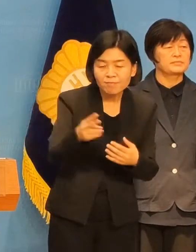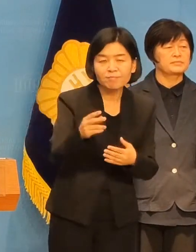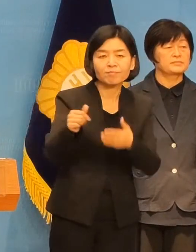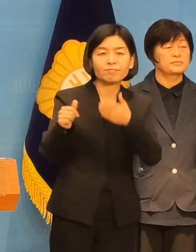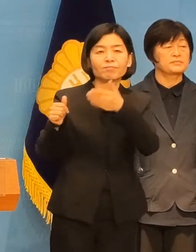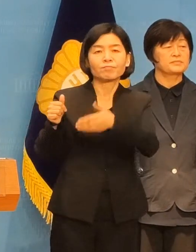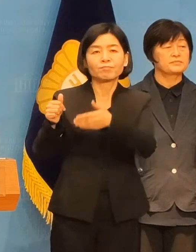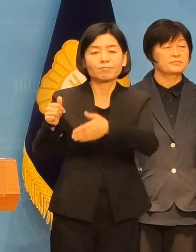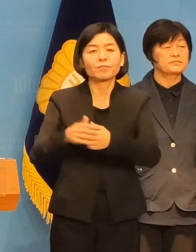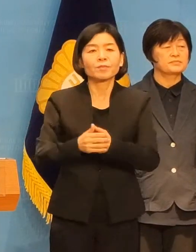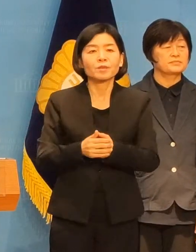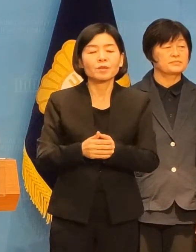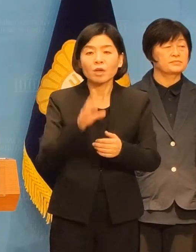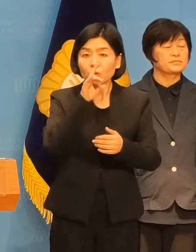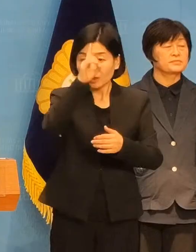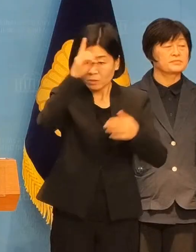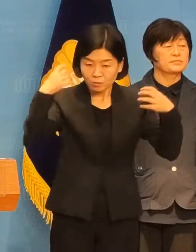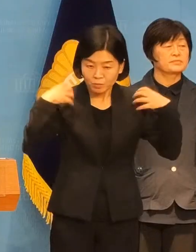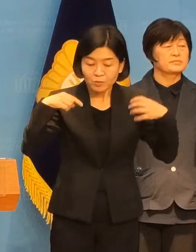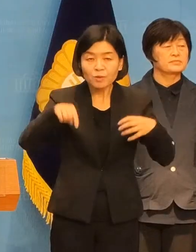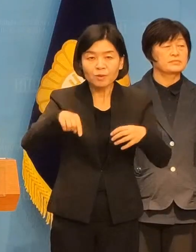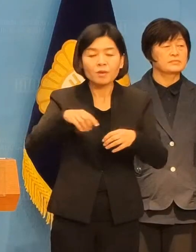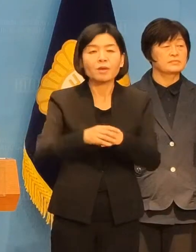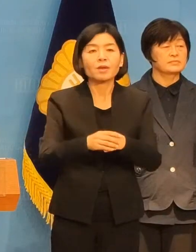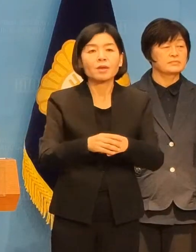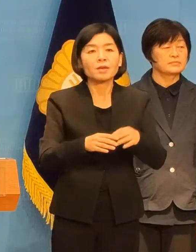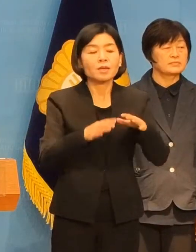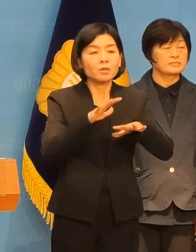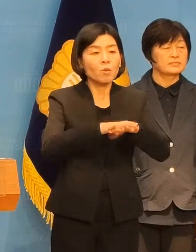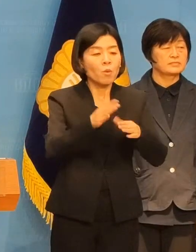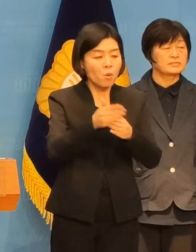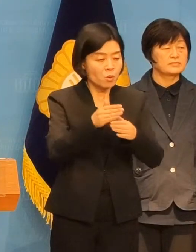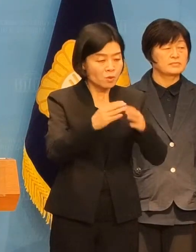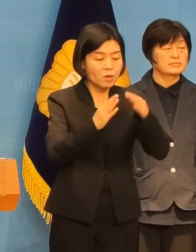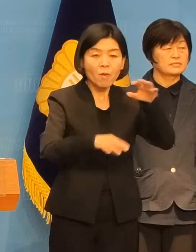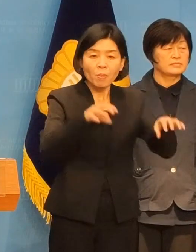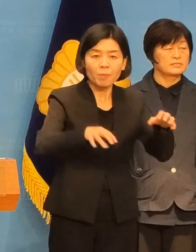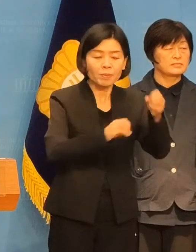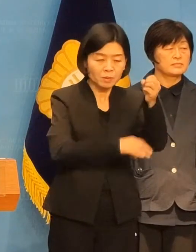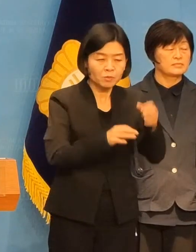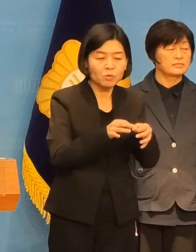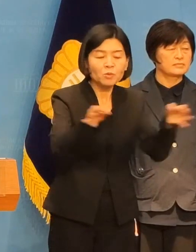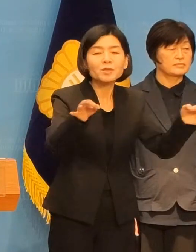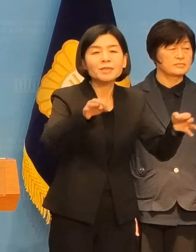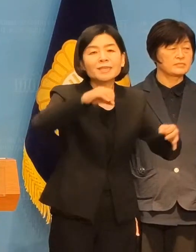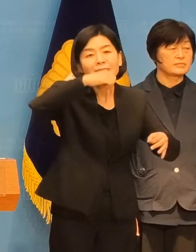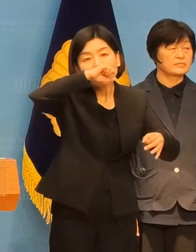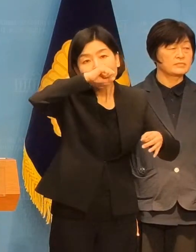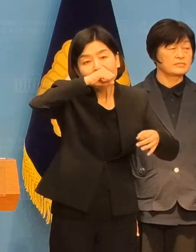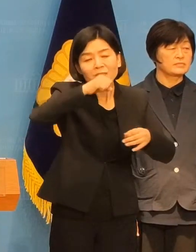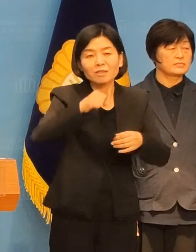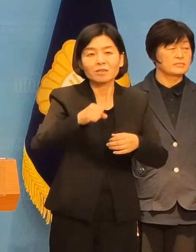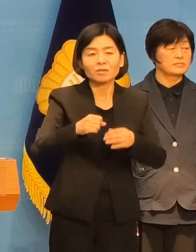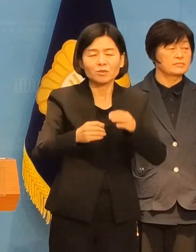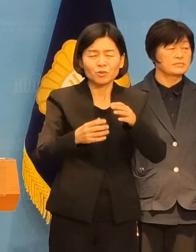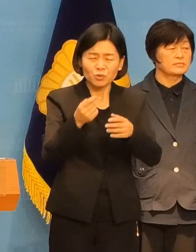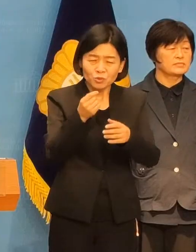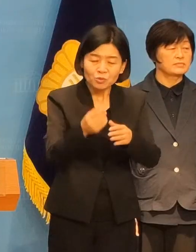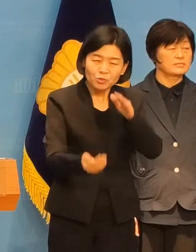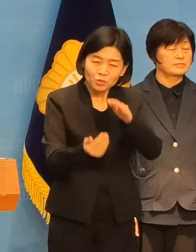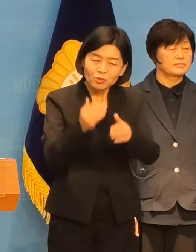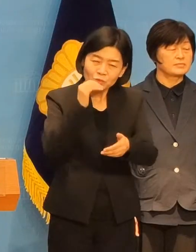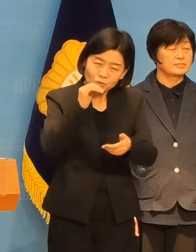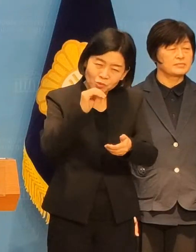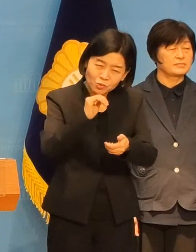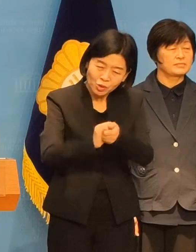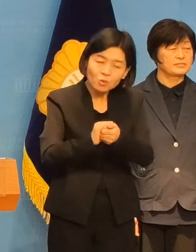촉구합니다. 중앙정부에서 농어촌 기본소득 예산 최소 50% 이상을